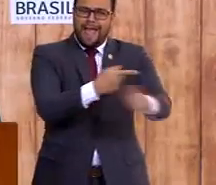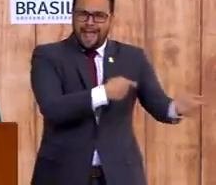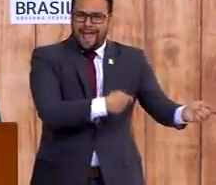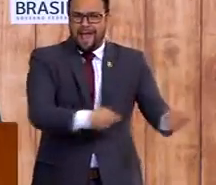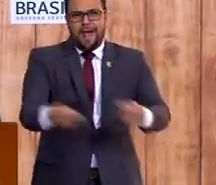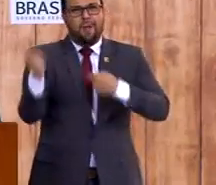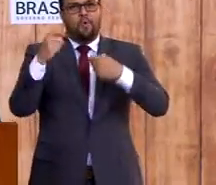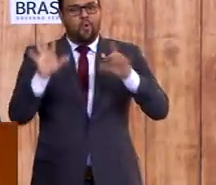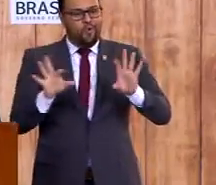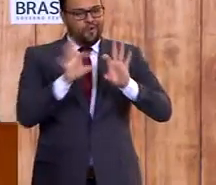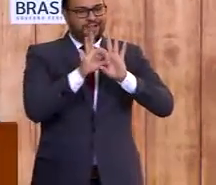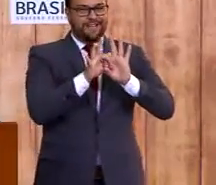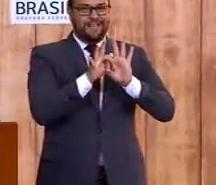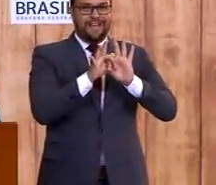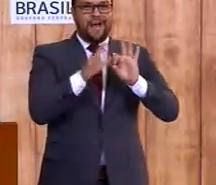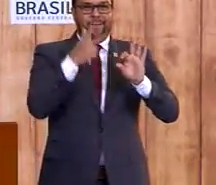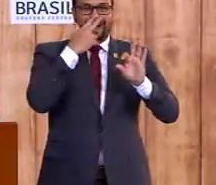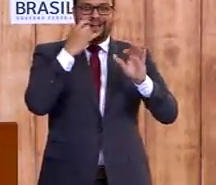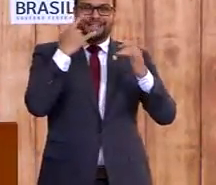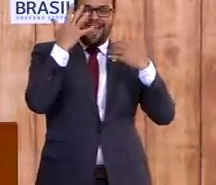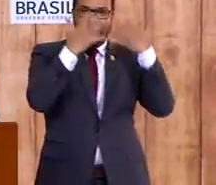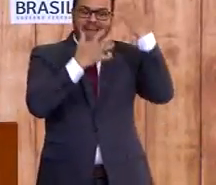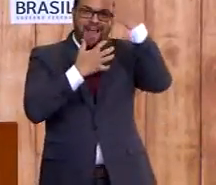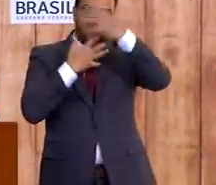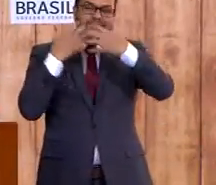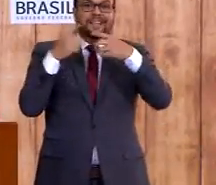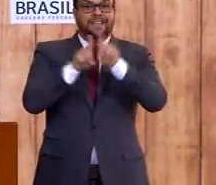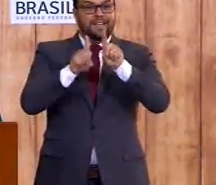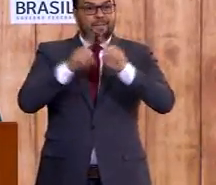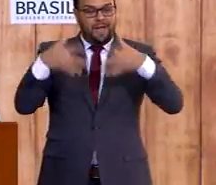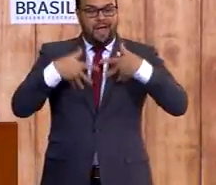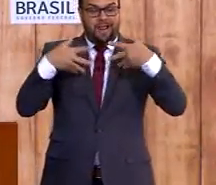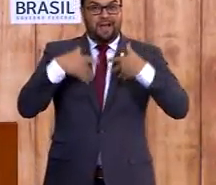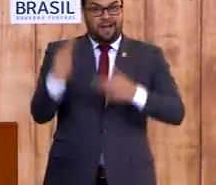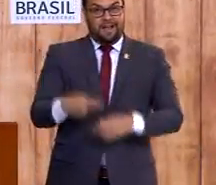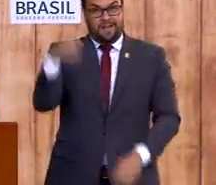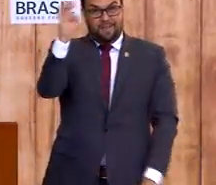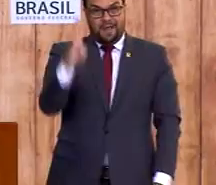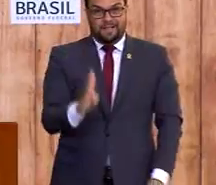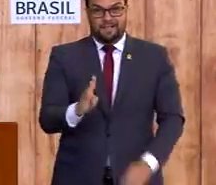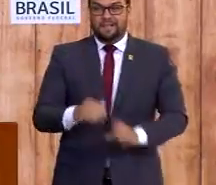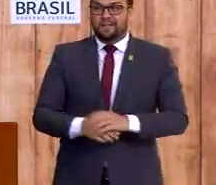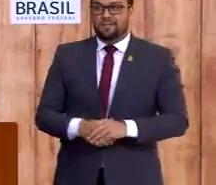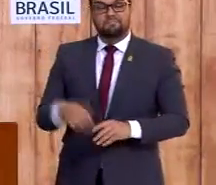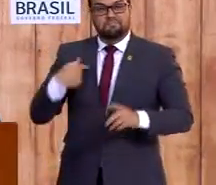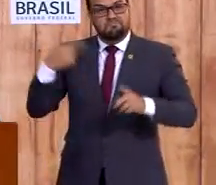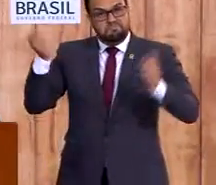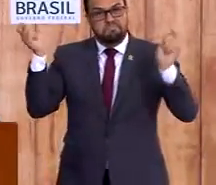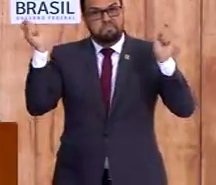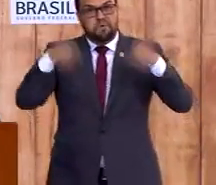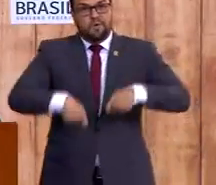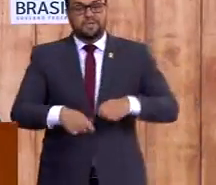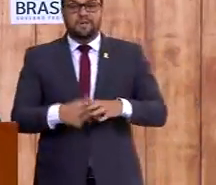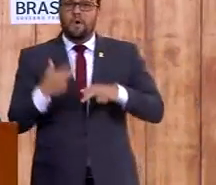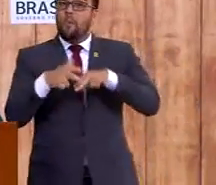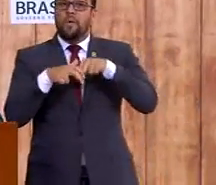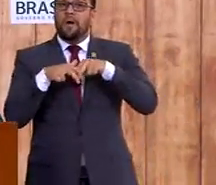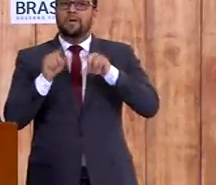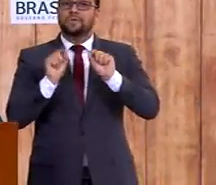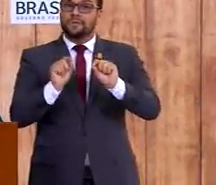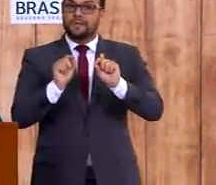encantar a paz o e alegrar os brasileiros isso só foi possível graças